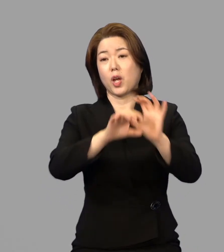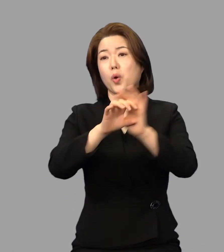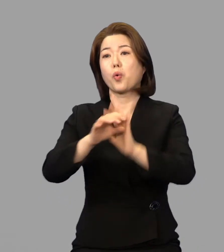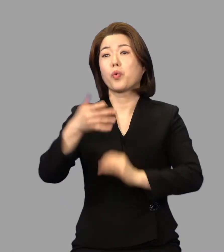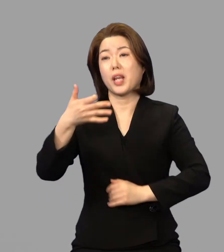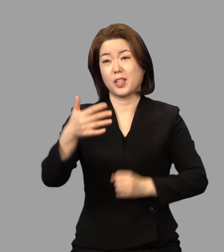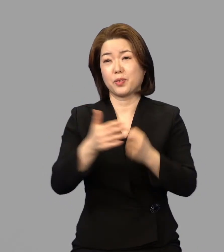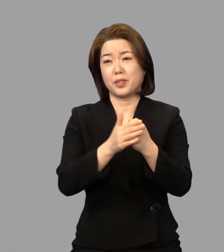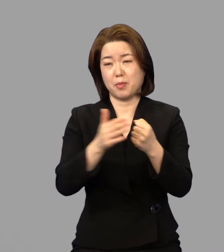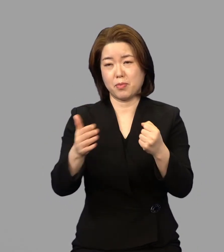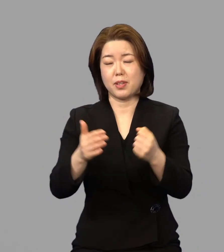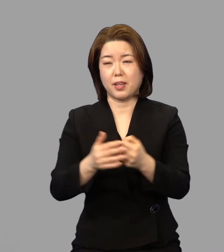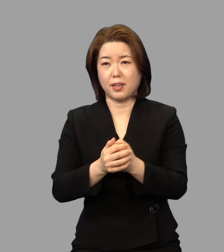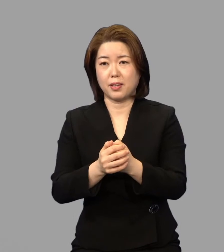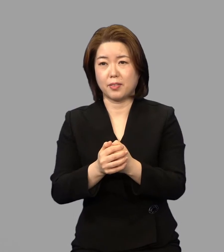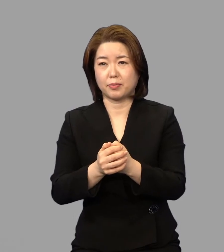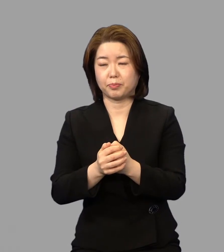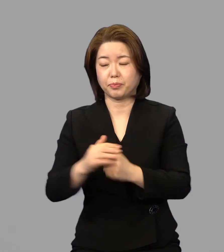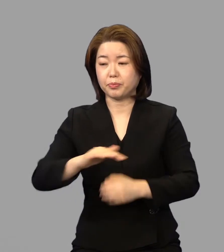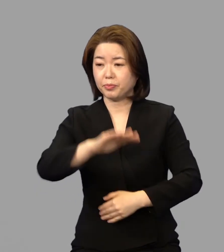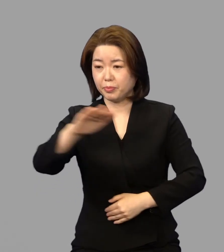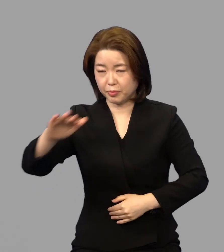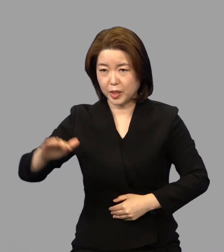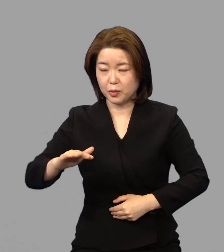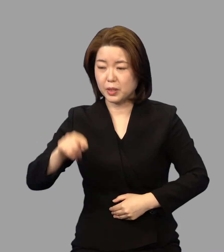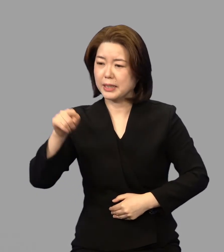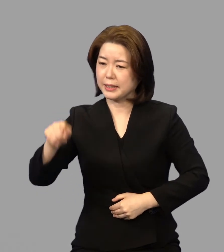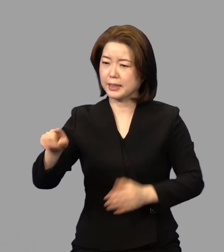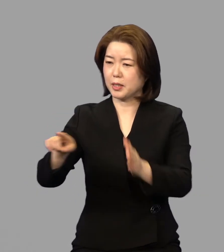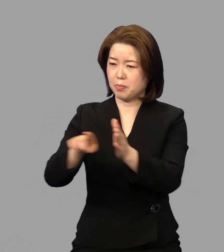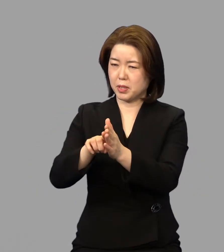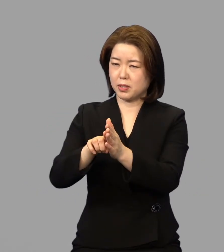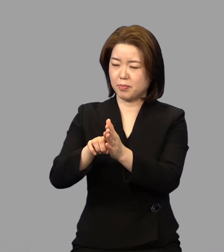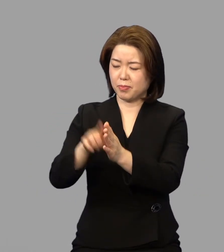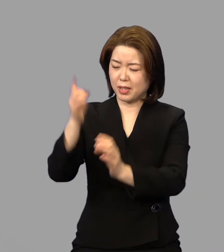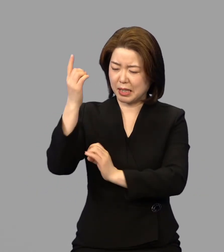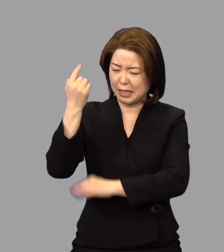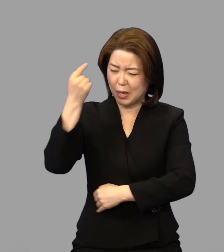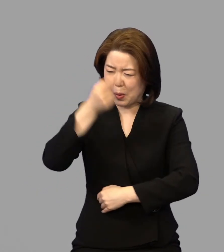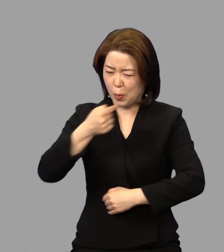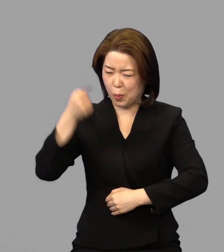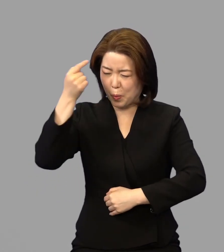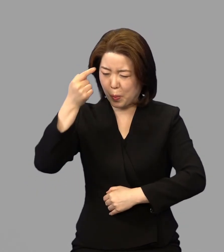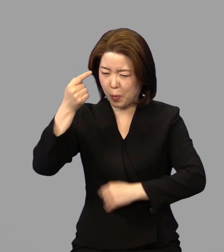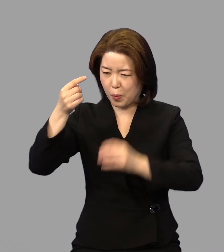코로나19 때문에 우리의 그 신앙의 민낯이 다 드러난 겁니다.